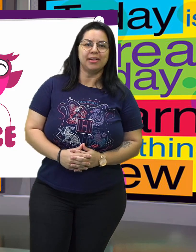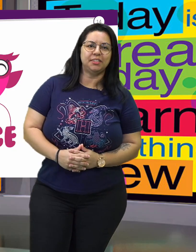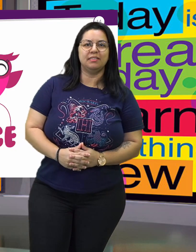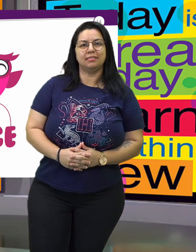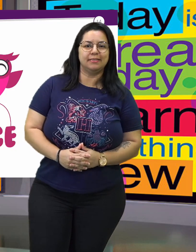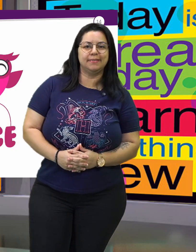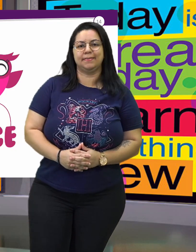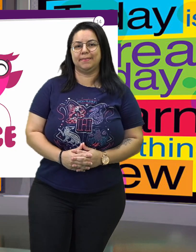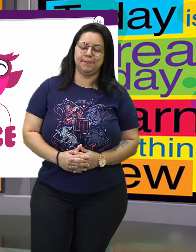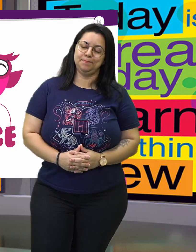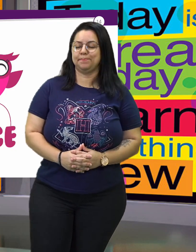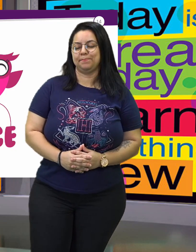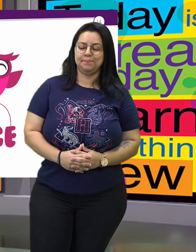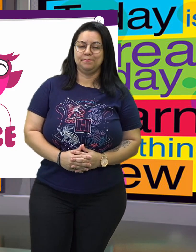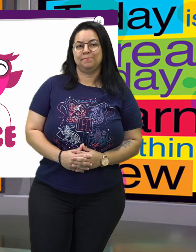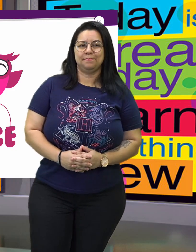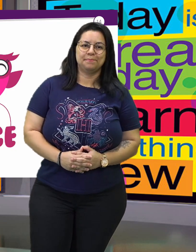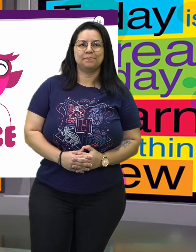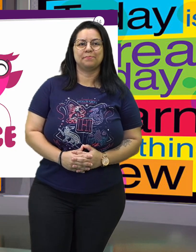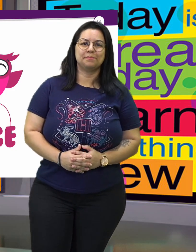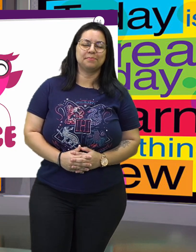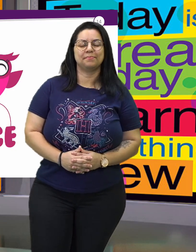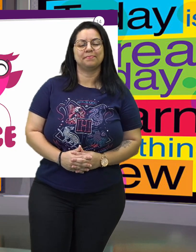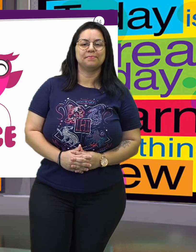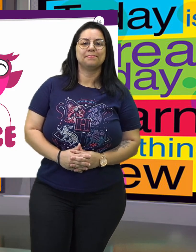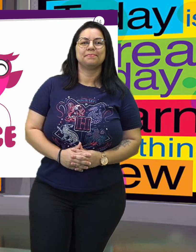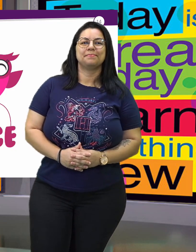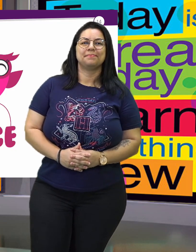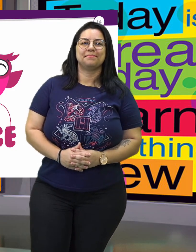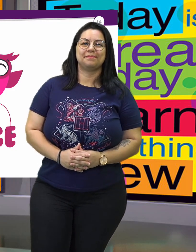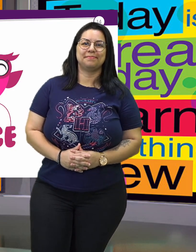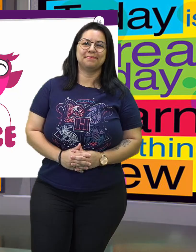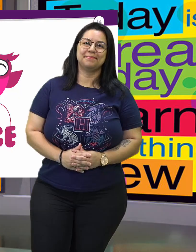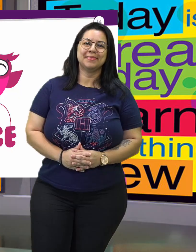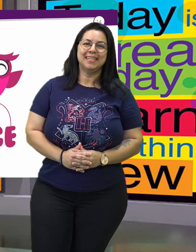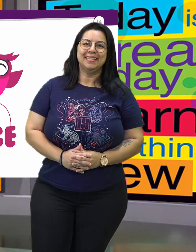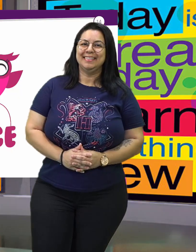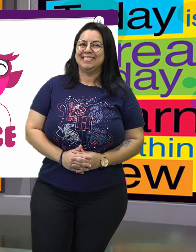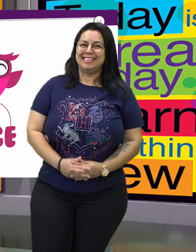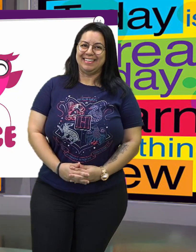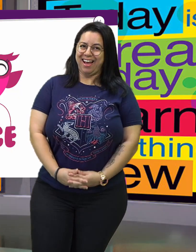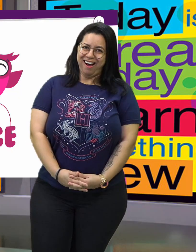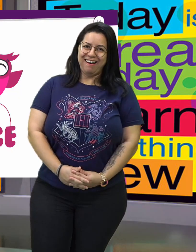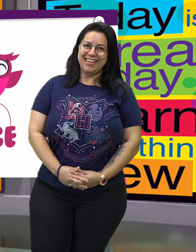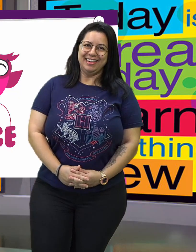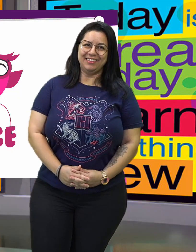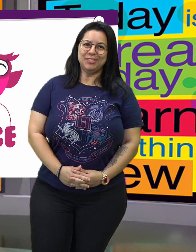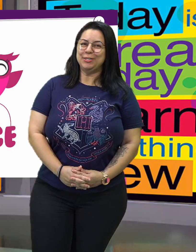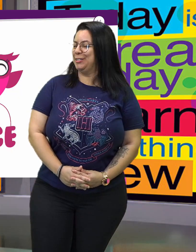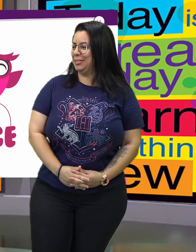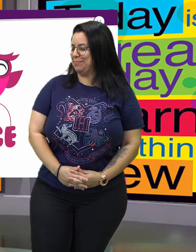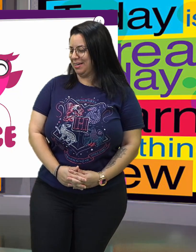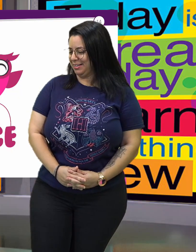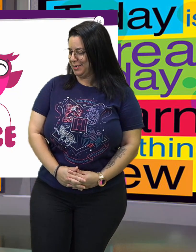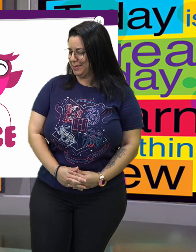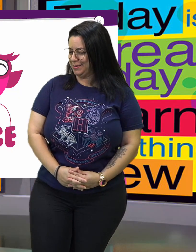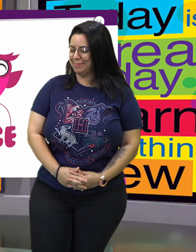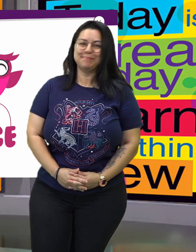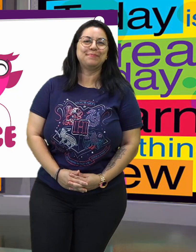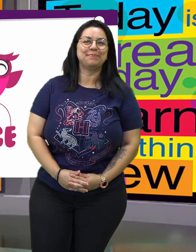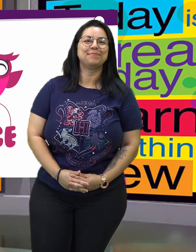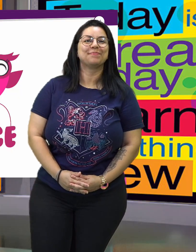Let's practice. Let's practice. Vamos praticar a sua última prática aí para sua provinha no final das suas aulas. É